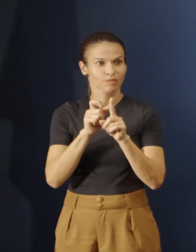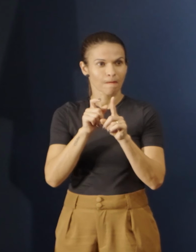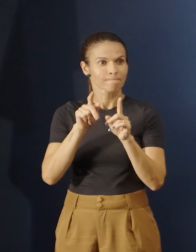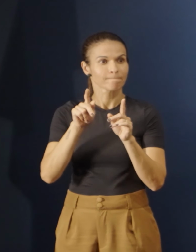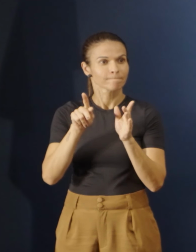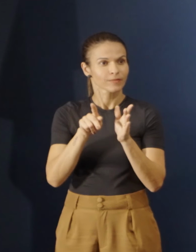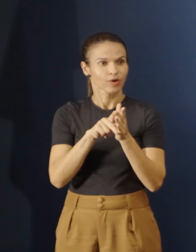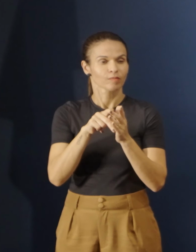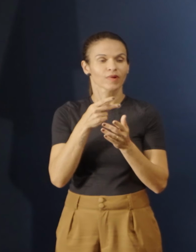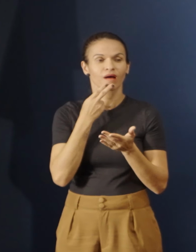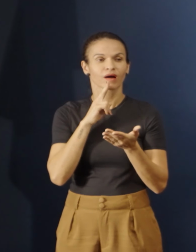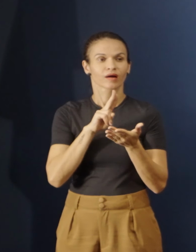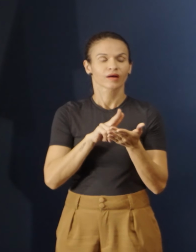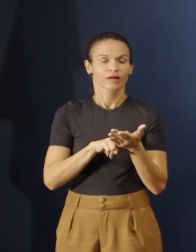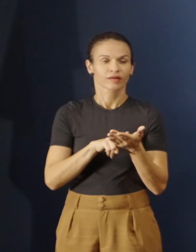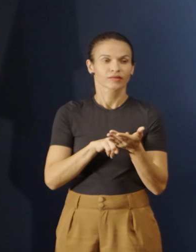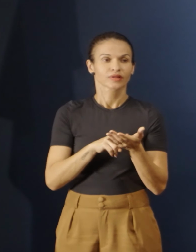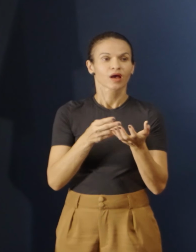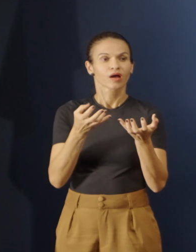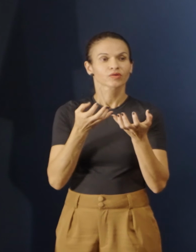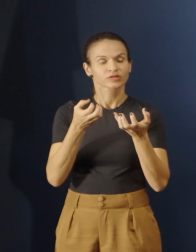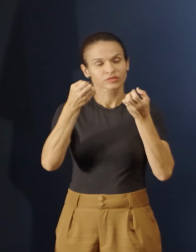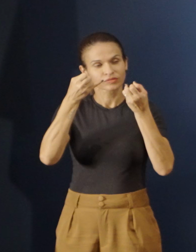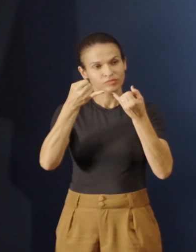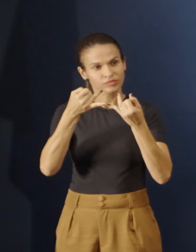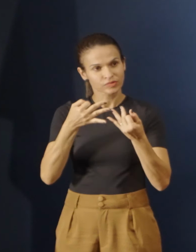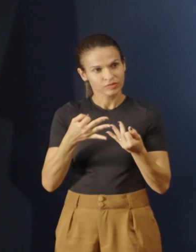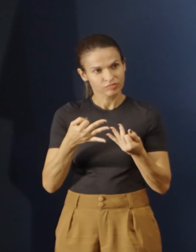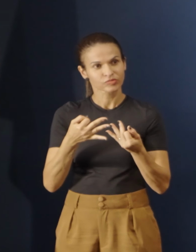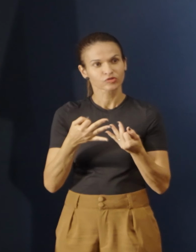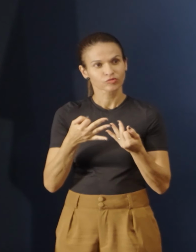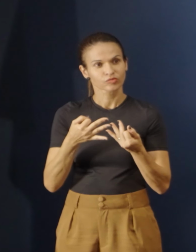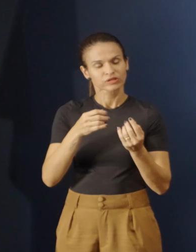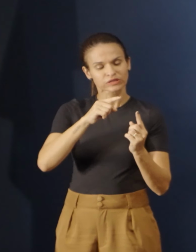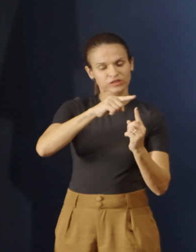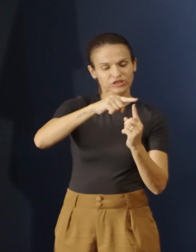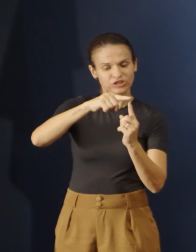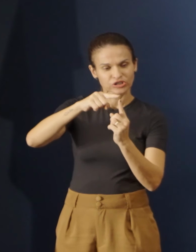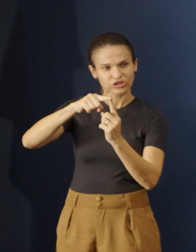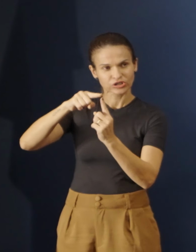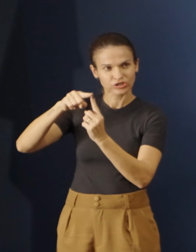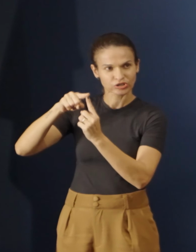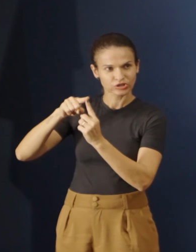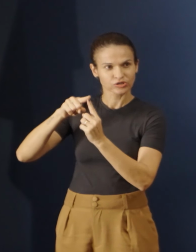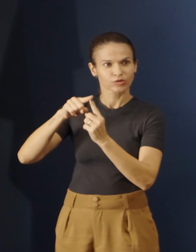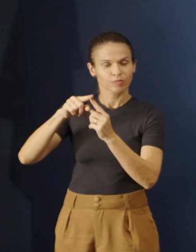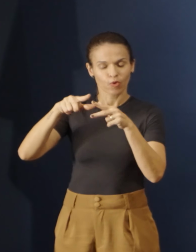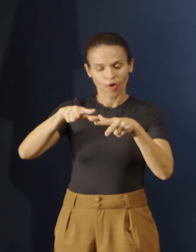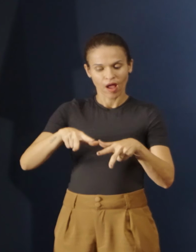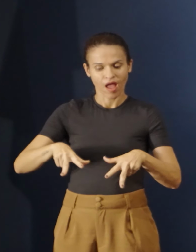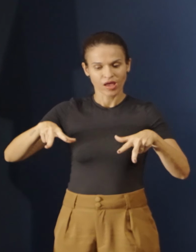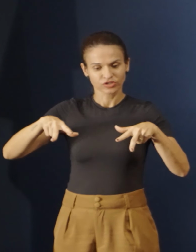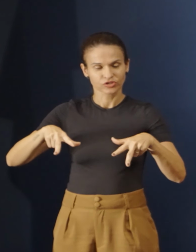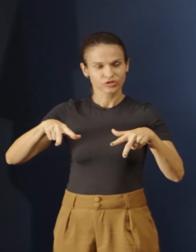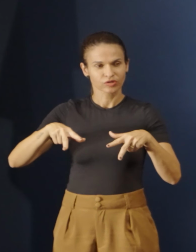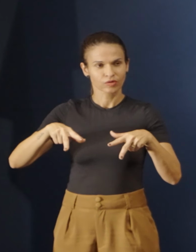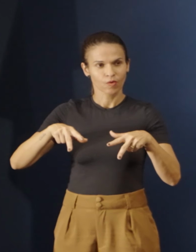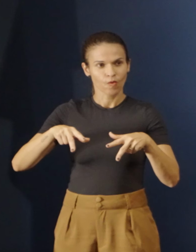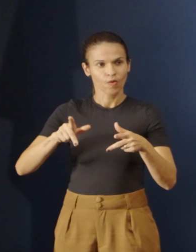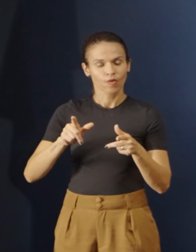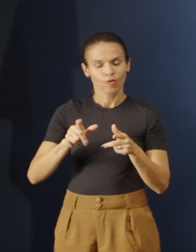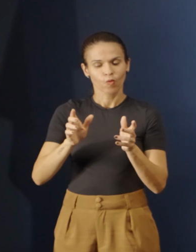de te ouvir um pouquinho sobre esses impasses éticos, sim, sobre o público privado,